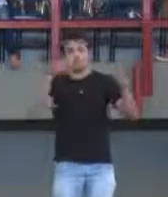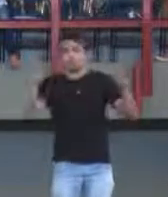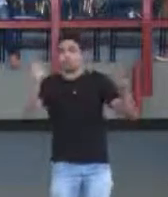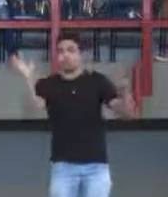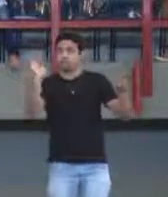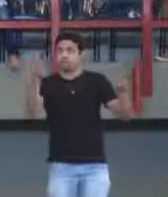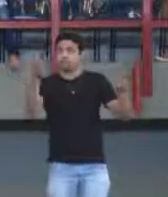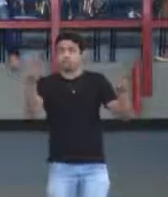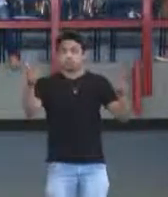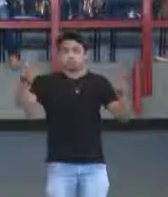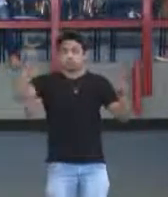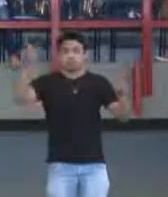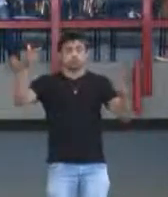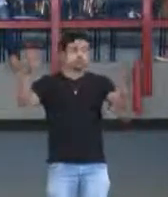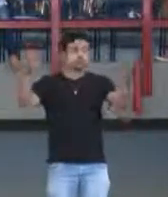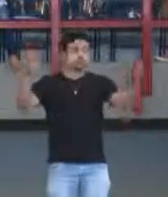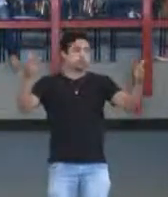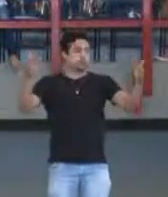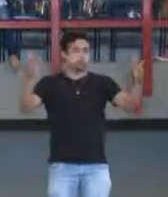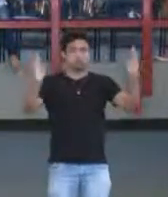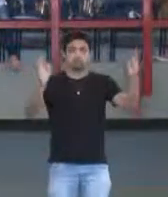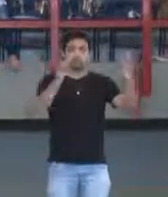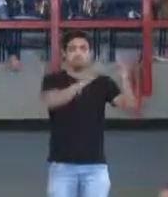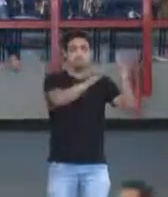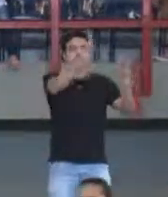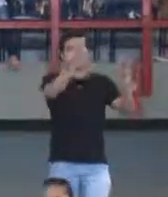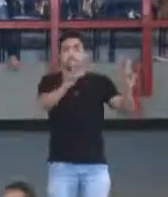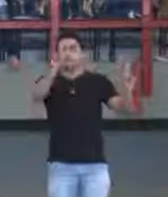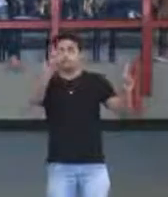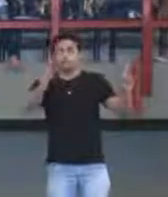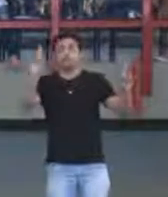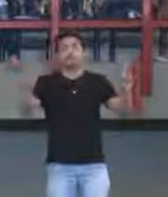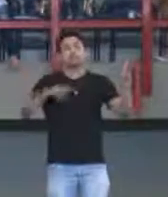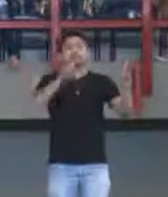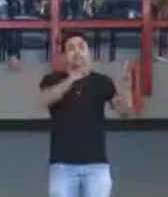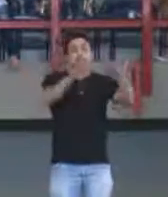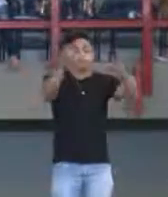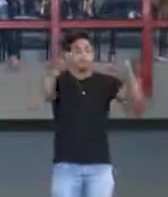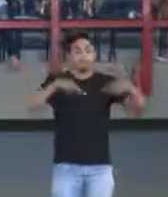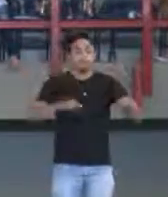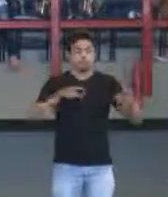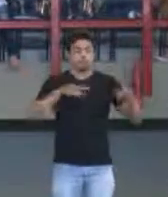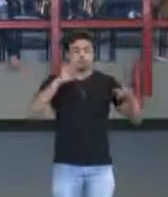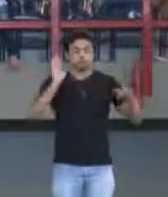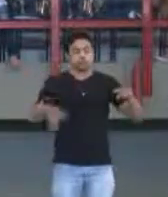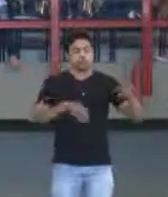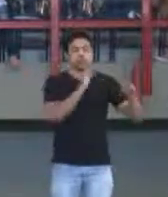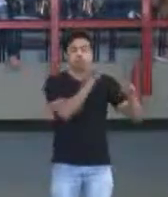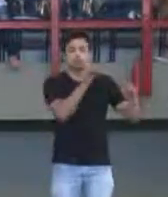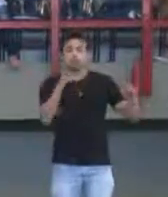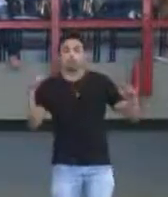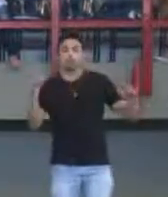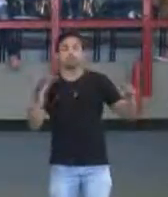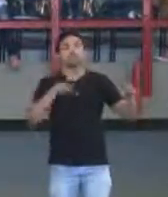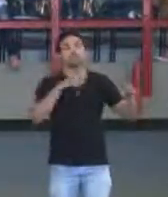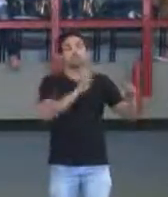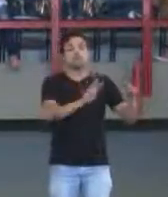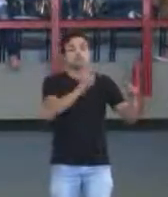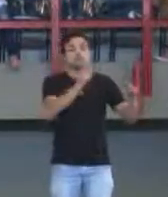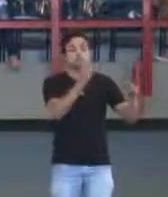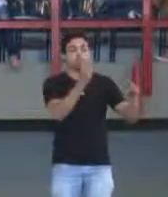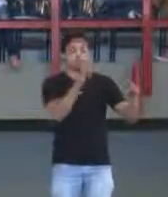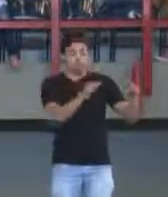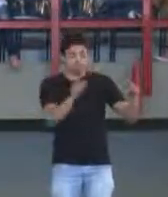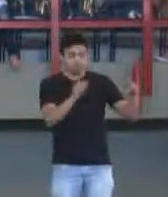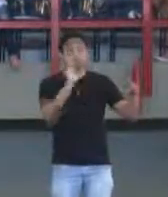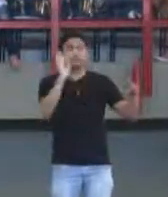de 2012. E embaixo, na segunda linha, ela tem o consumo em quilowatts. Então, você observa